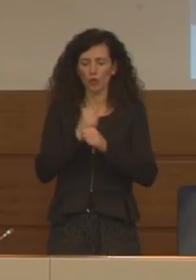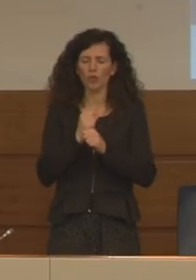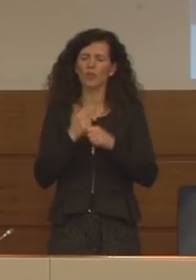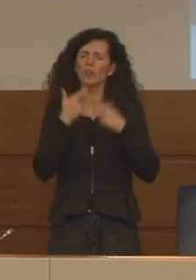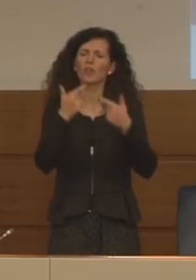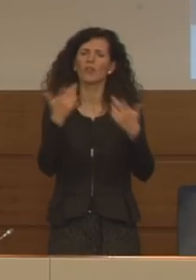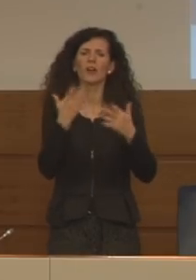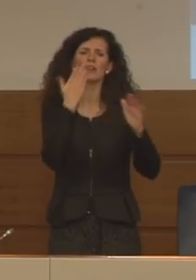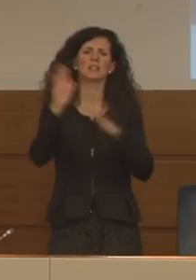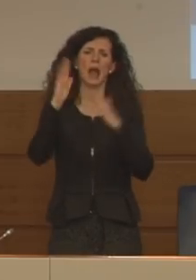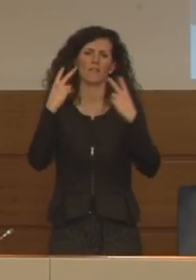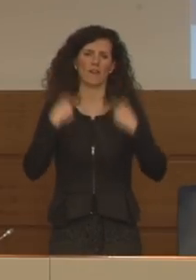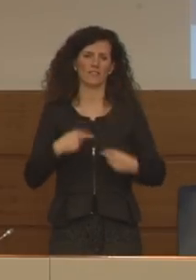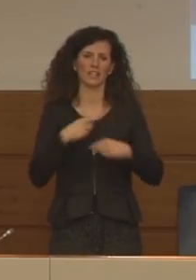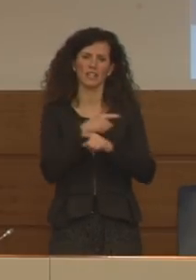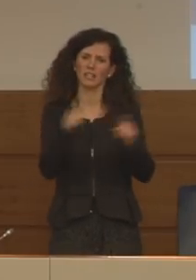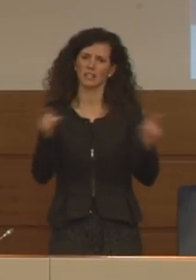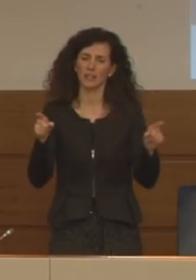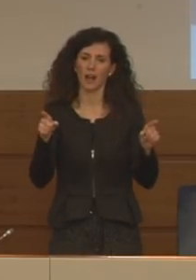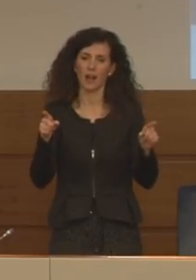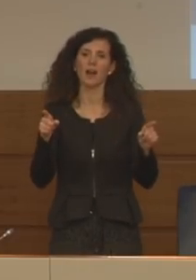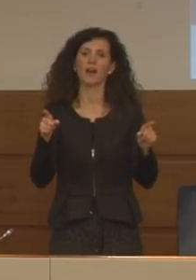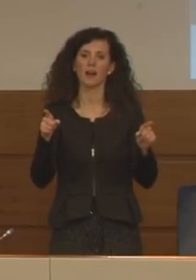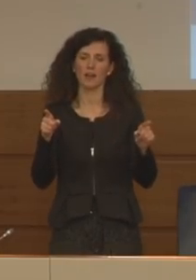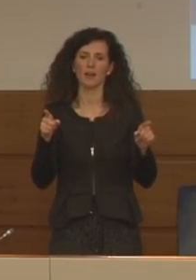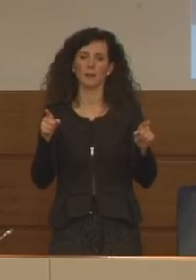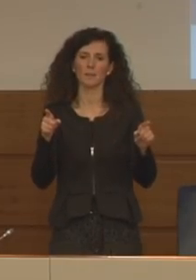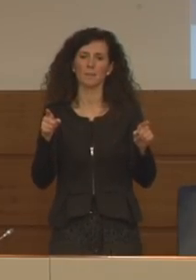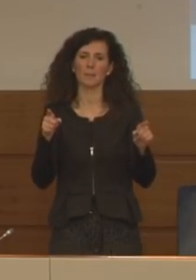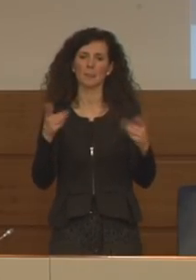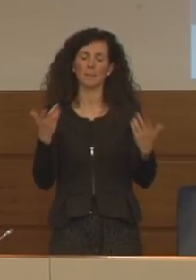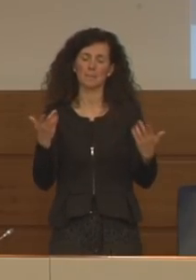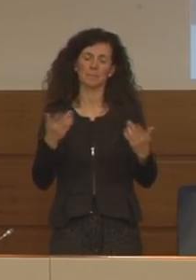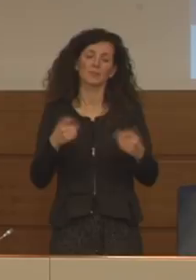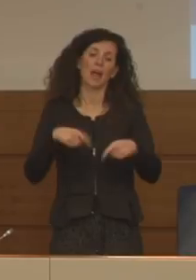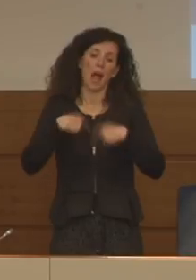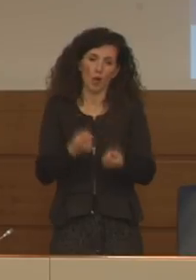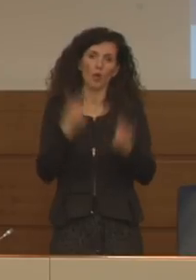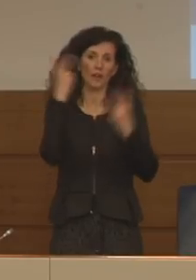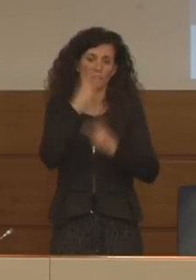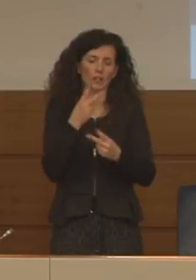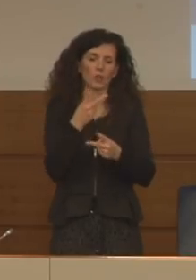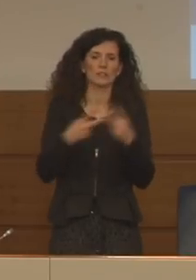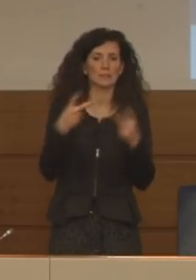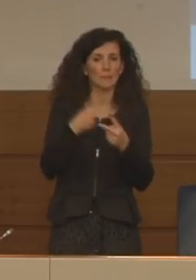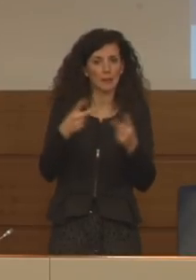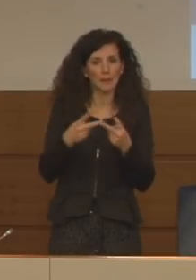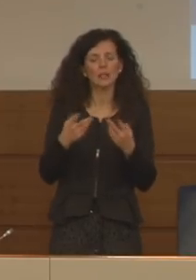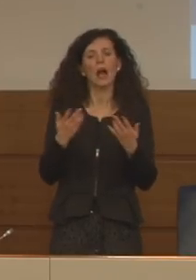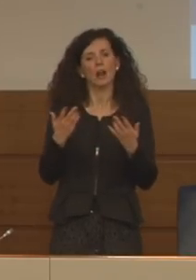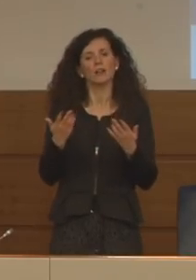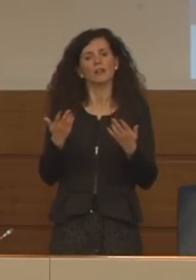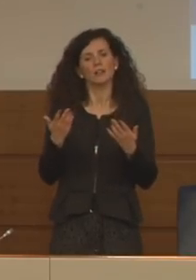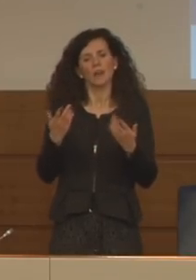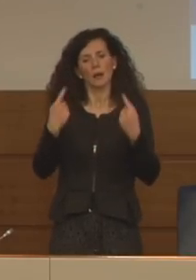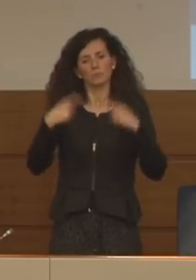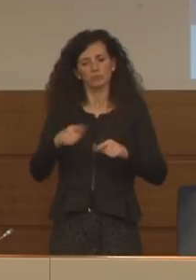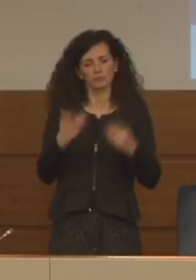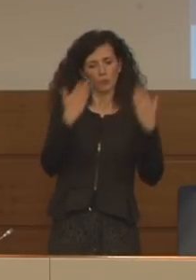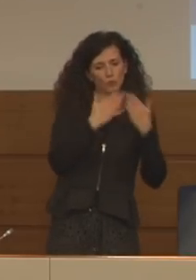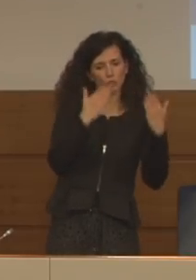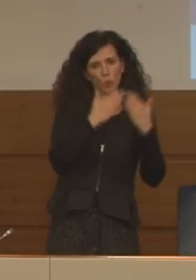possibile dando accesso a ciò che è promettente ma ancora altamente sperimentale abbiamo disegnato questi due studi